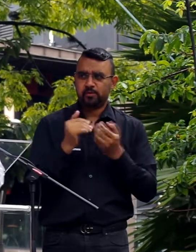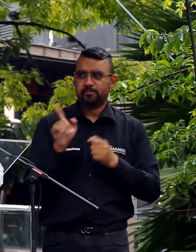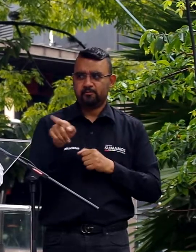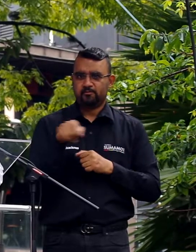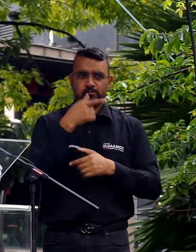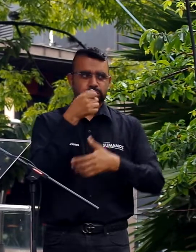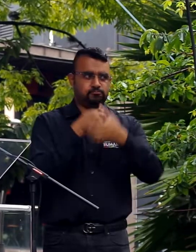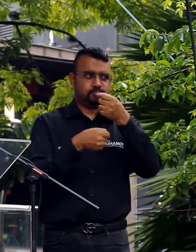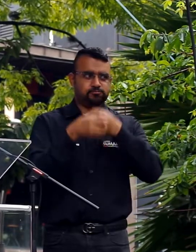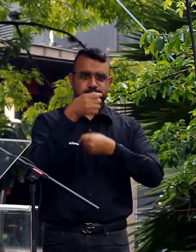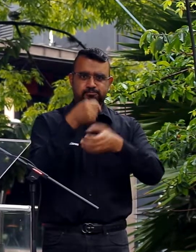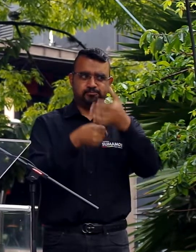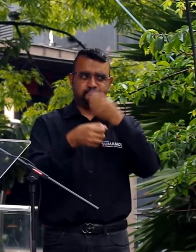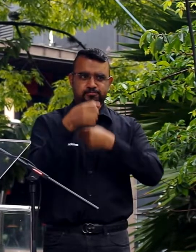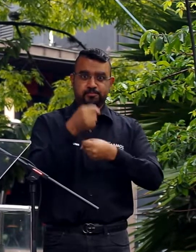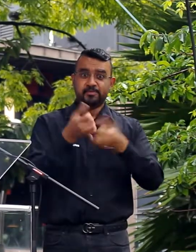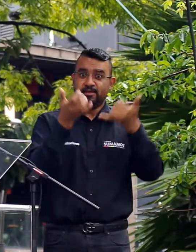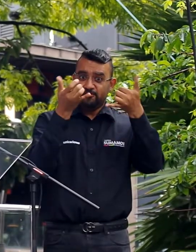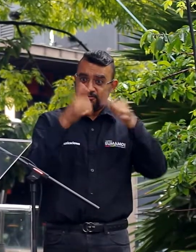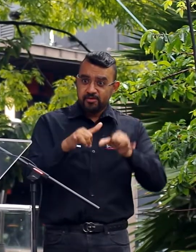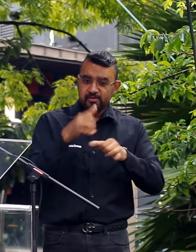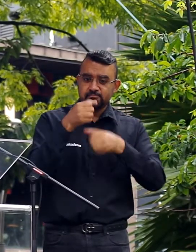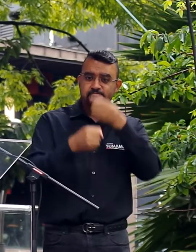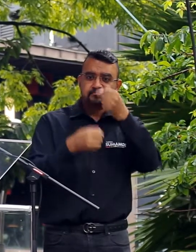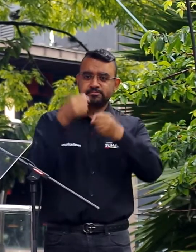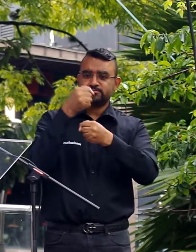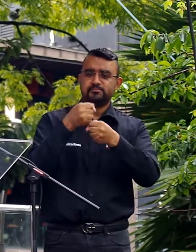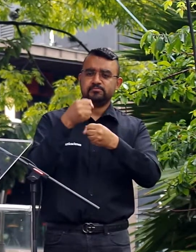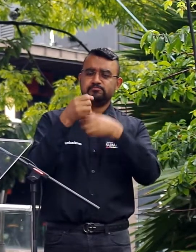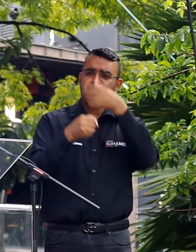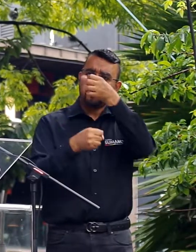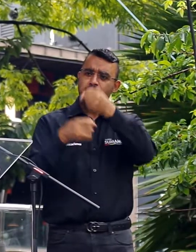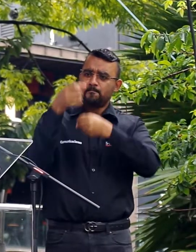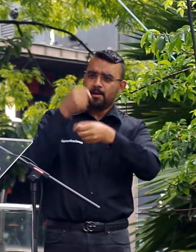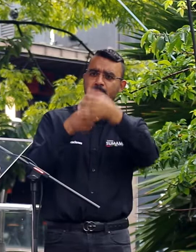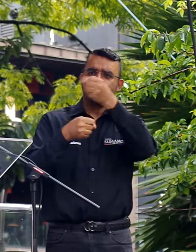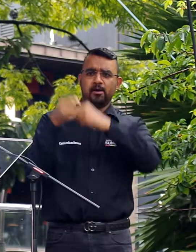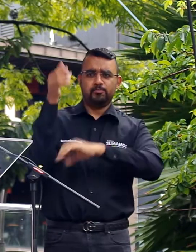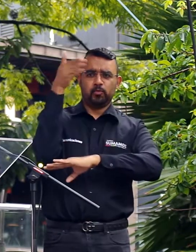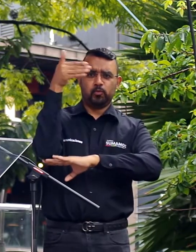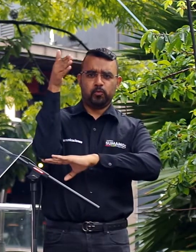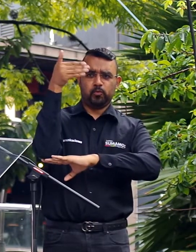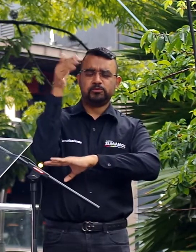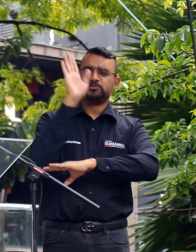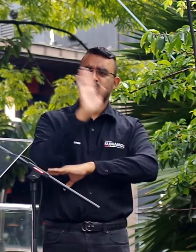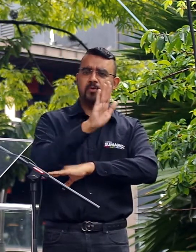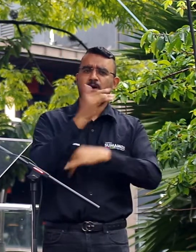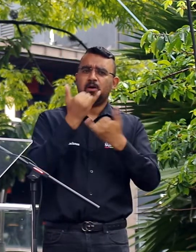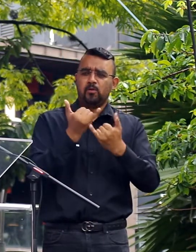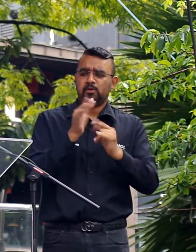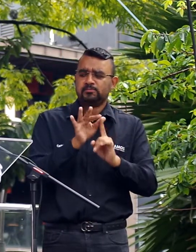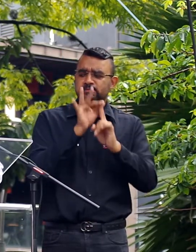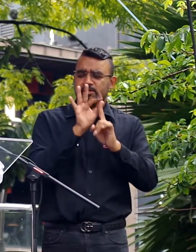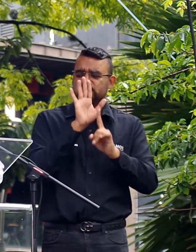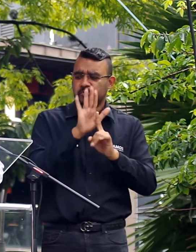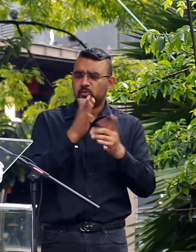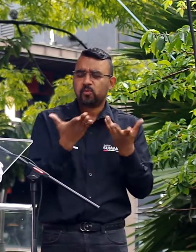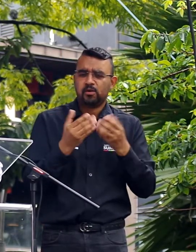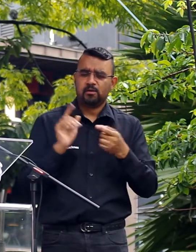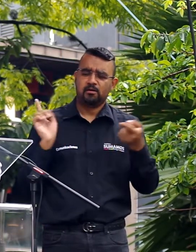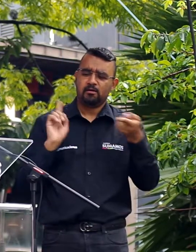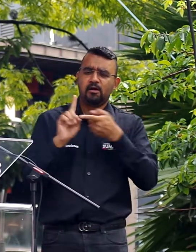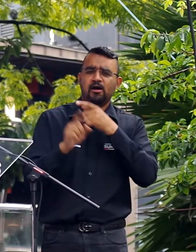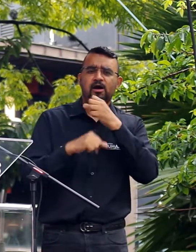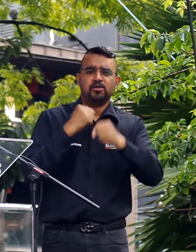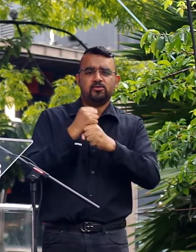las banderas. Finalizando el acto de iza de bandera, los invito a dirigirse a la sesión plenaria con motivo de conmemoración de los 247 años